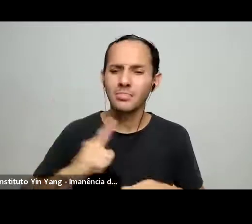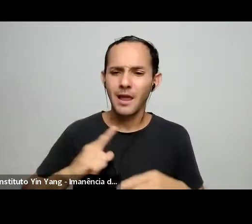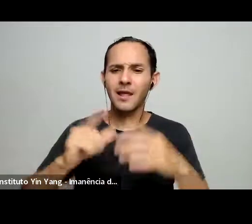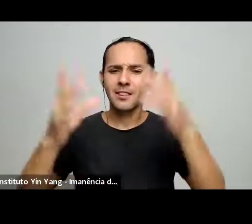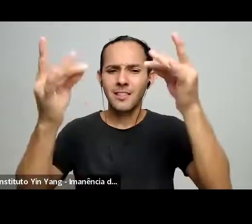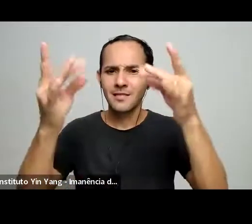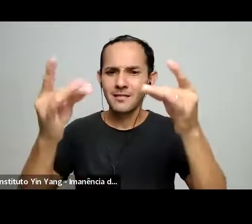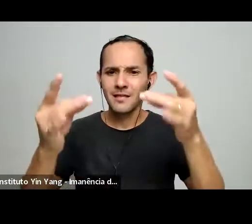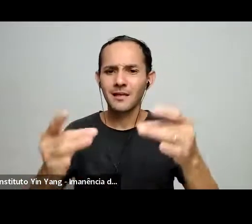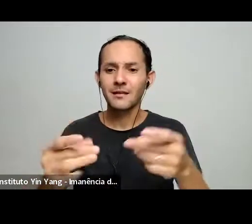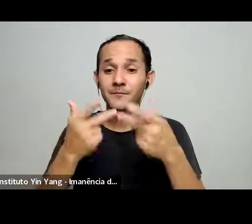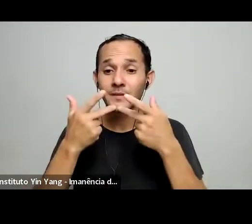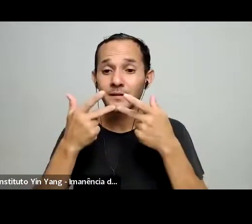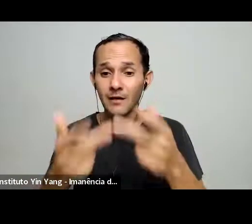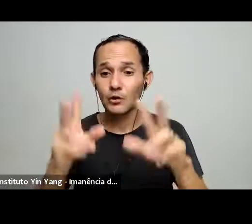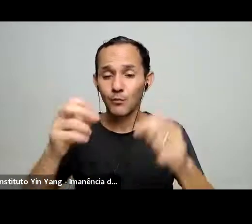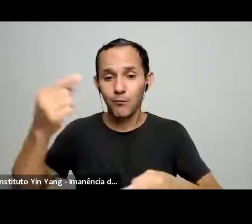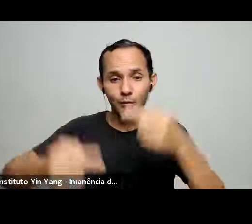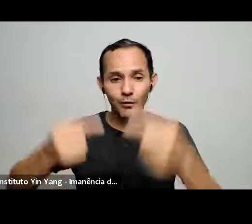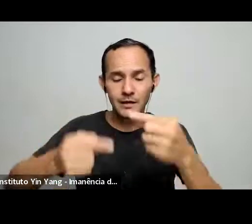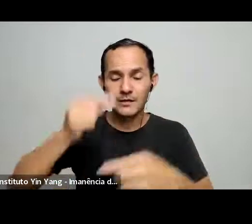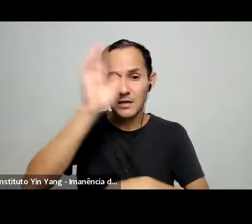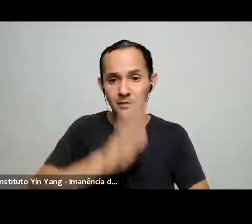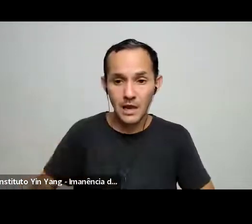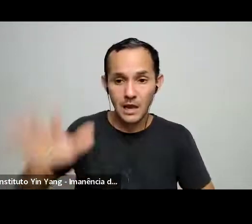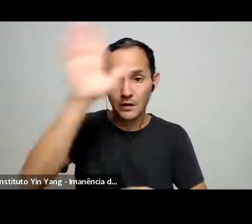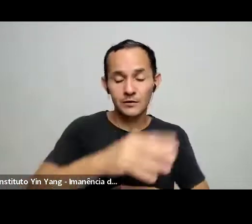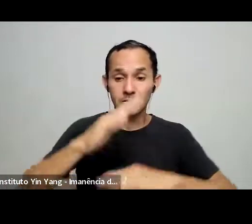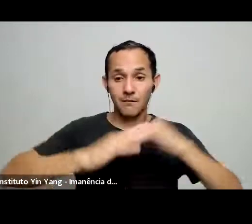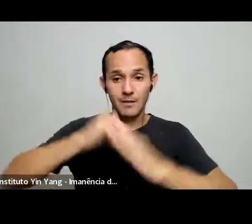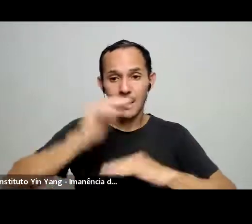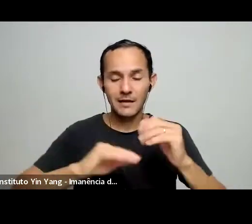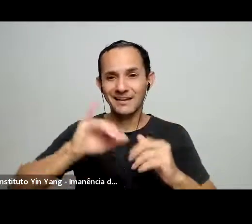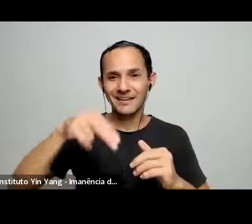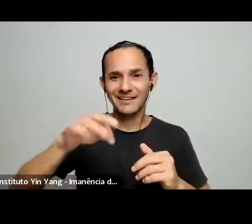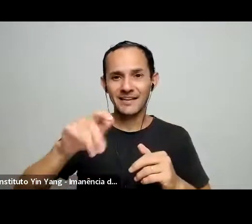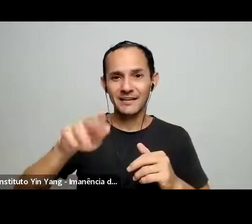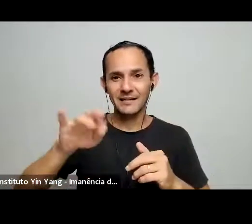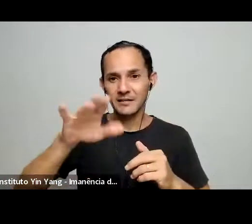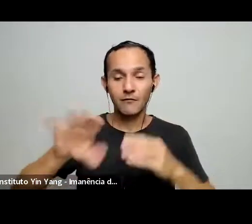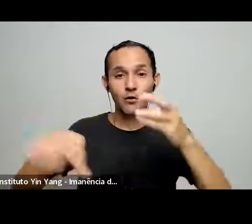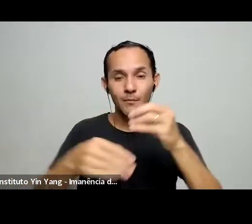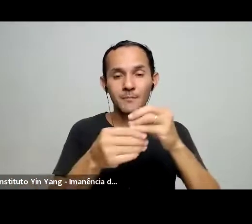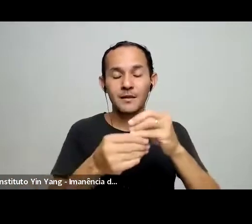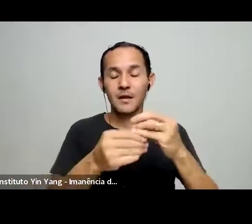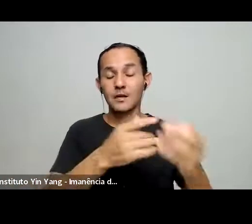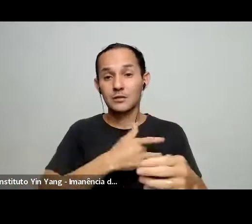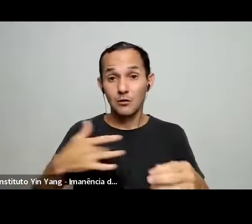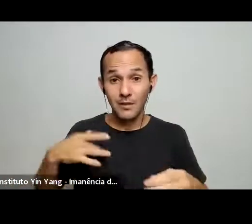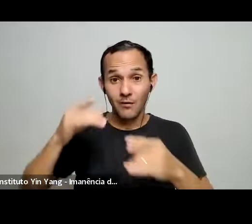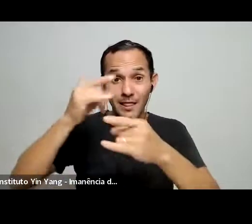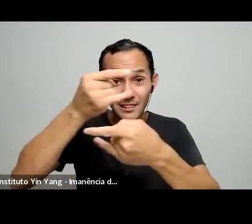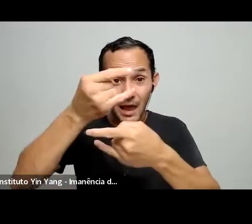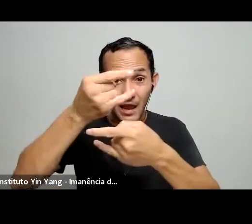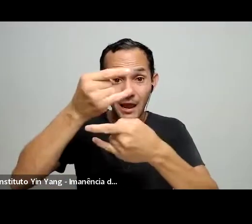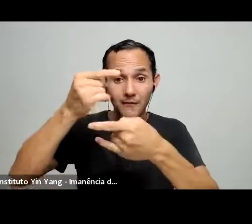da live que trata sobre a política nacional de práticas integrativas e complementares de saúde, tem uma live inteirinha